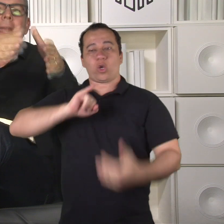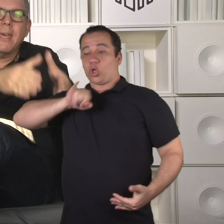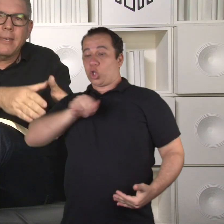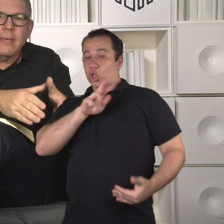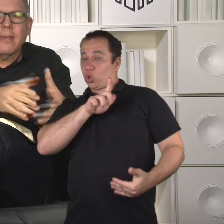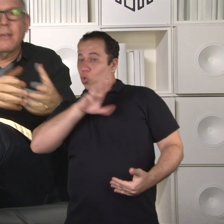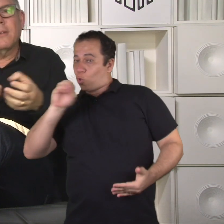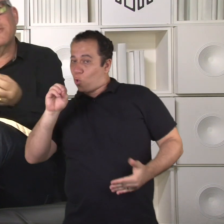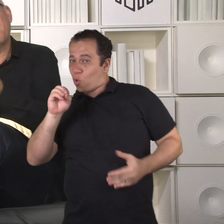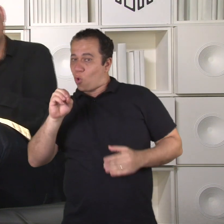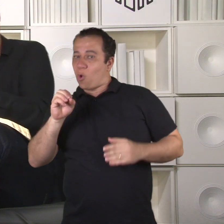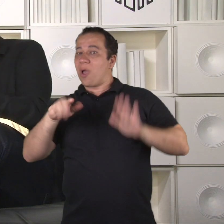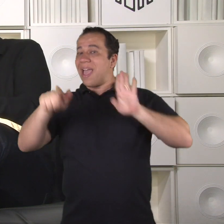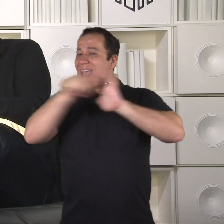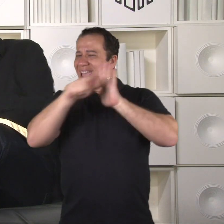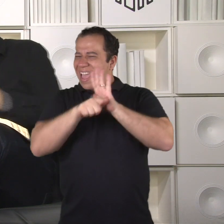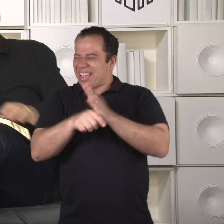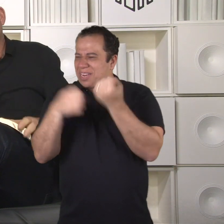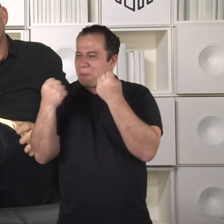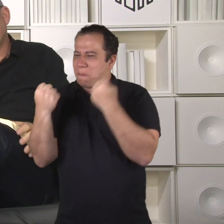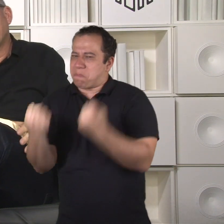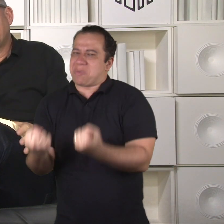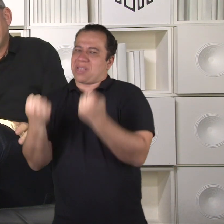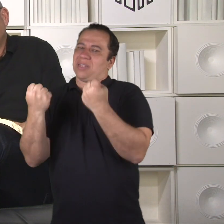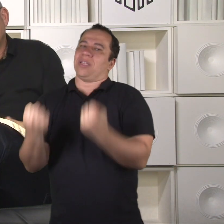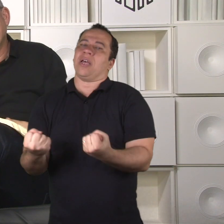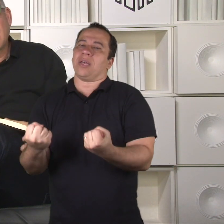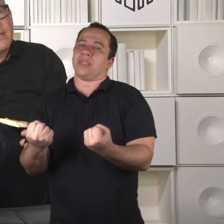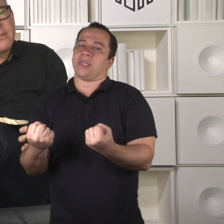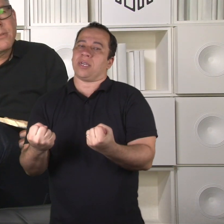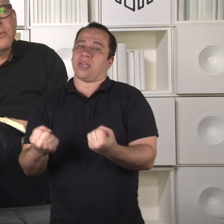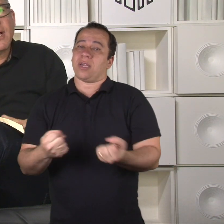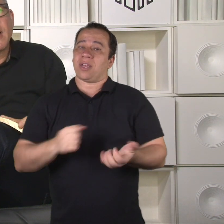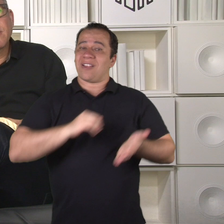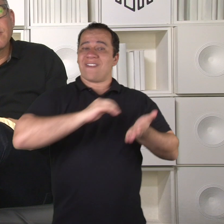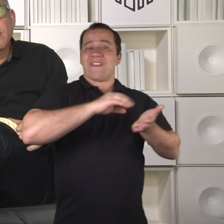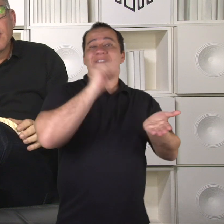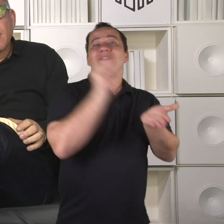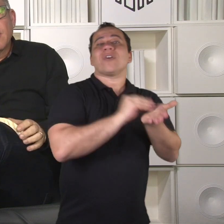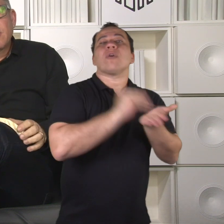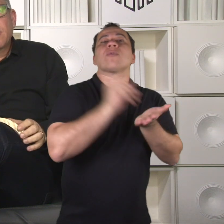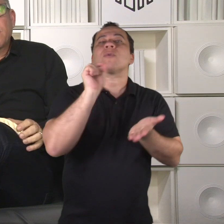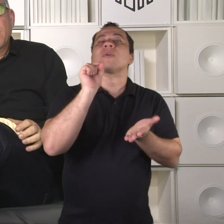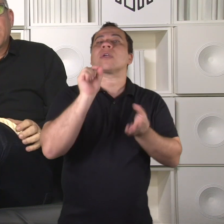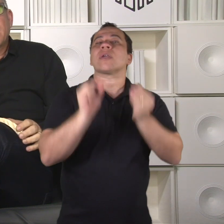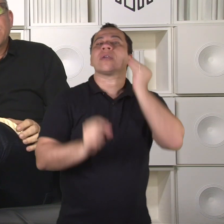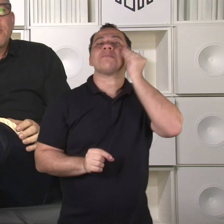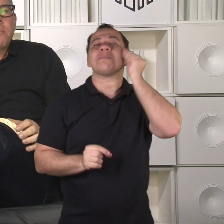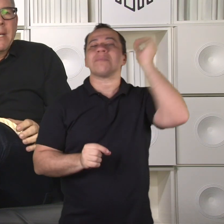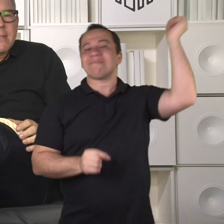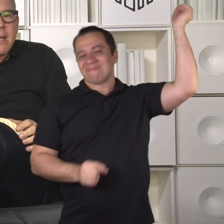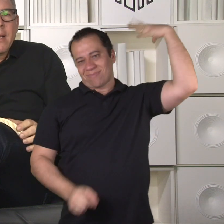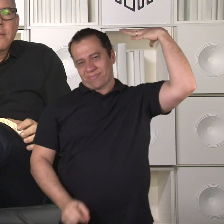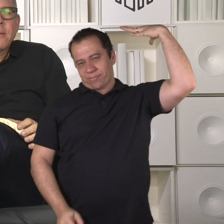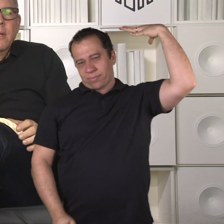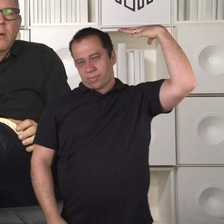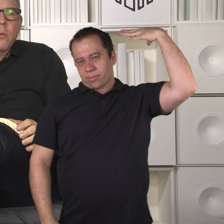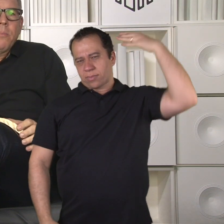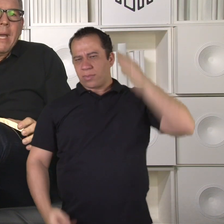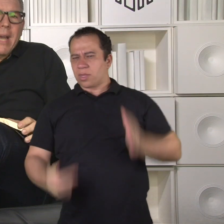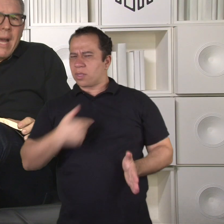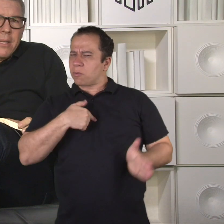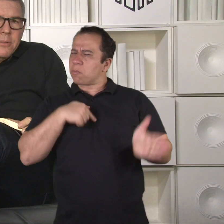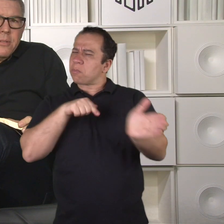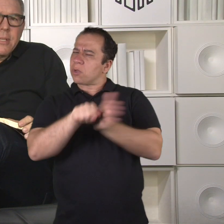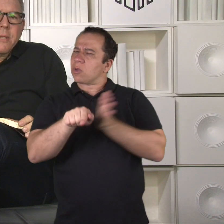pesado da lei e não experimentaram a graça. Então eu pergunto para você, seria esse o seu caso? Existe alguma coisa no seu passado,